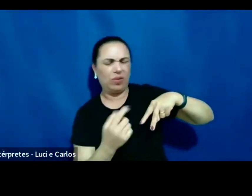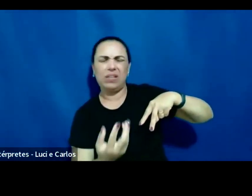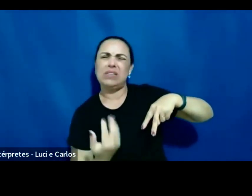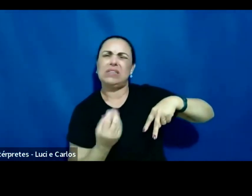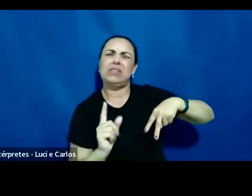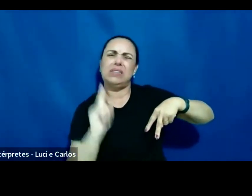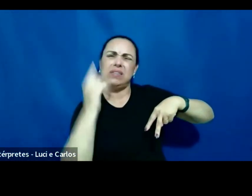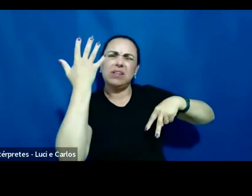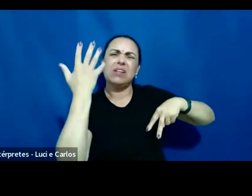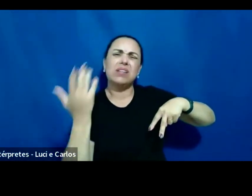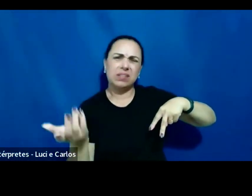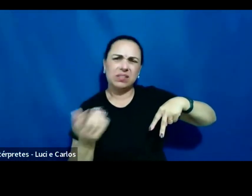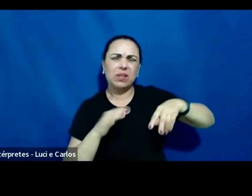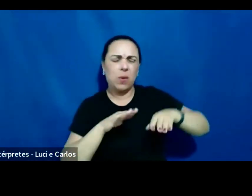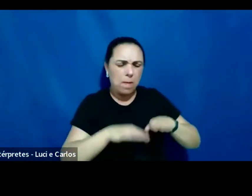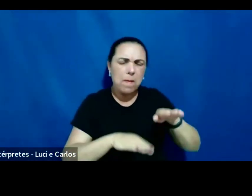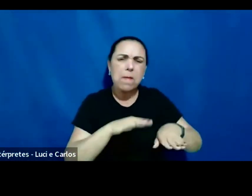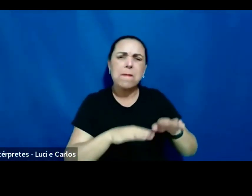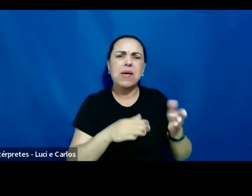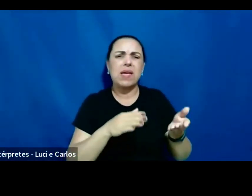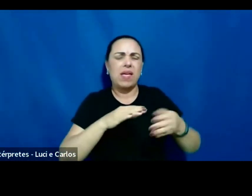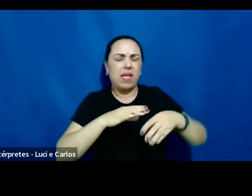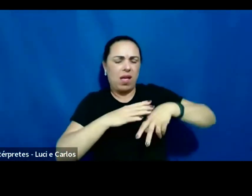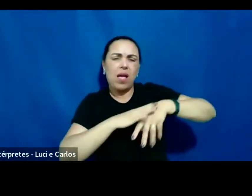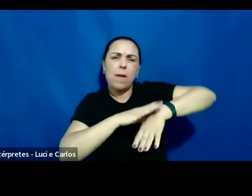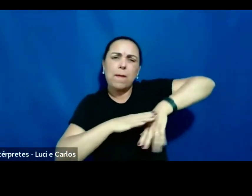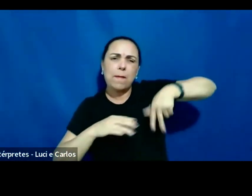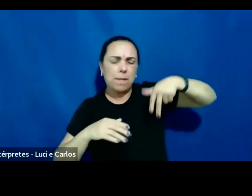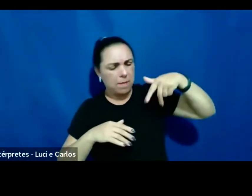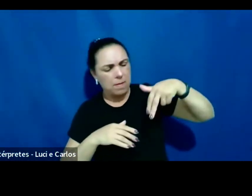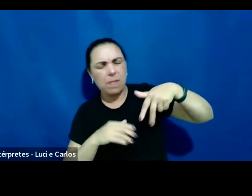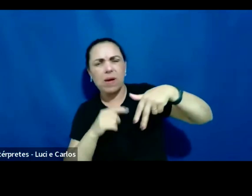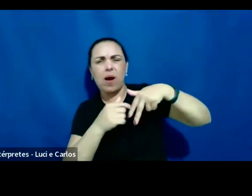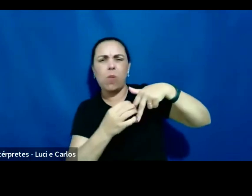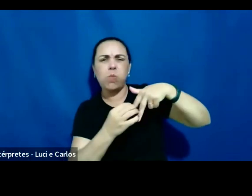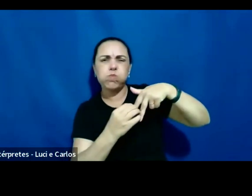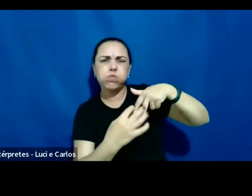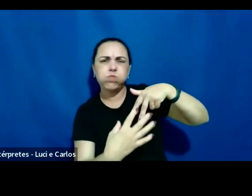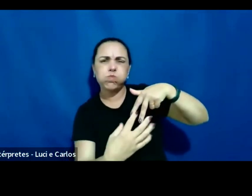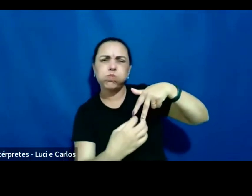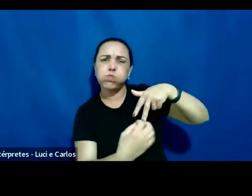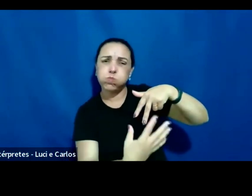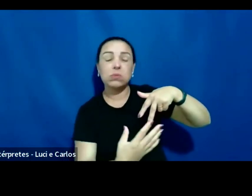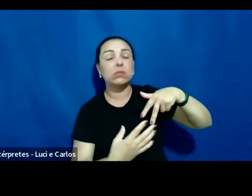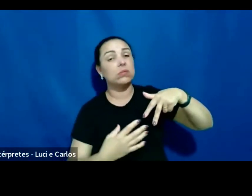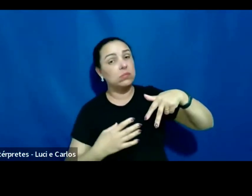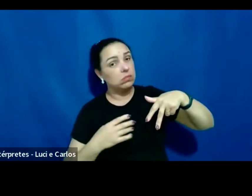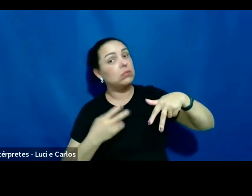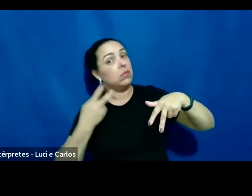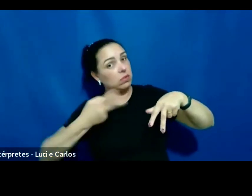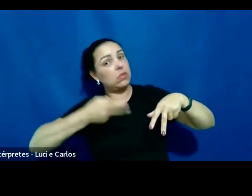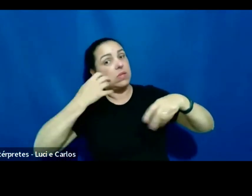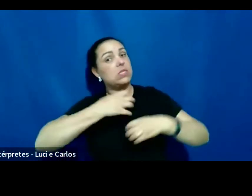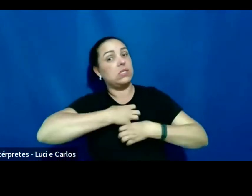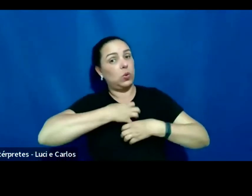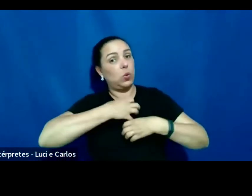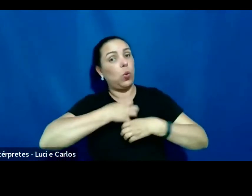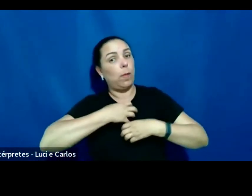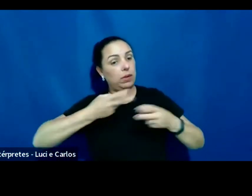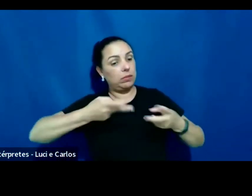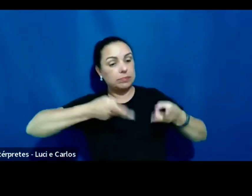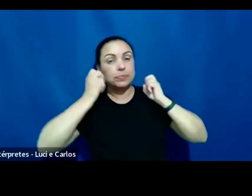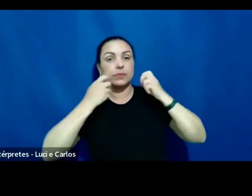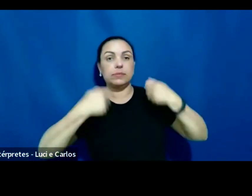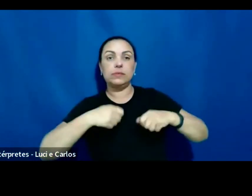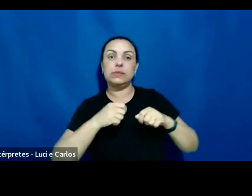Então, isso são sinais e sintomas. Pode ser uma trombose? Pode não ser também, então precisa ser investigado.